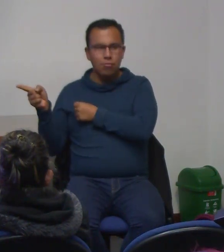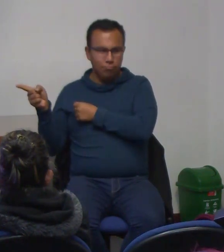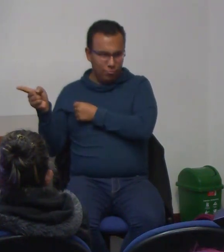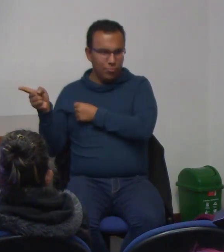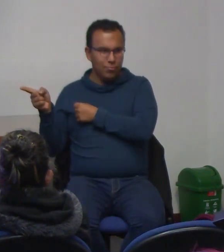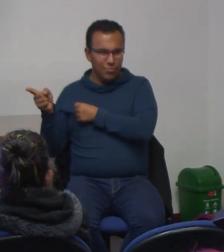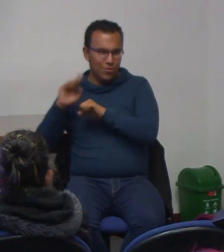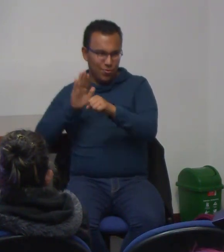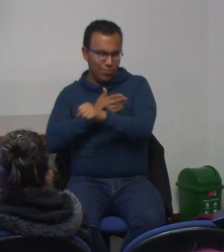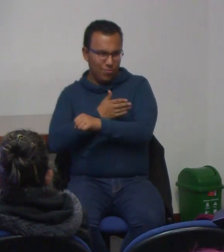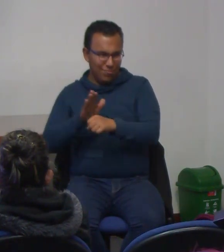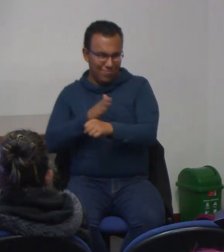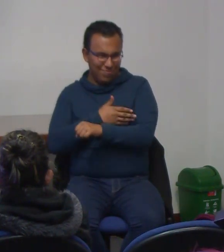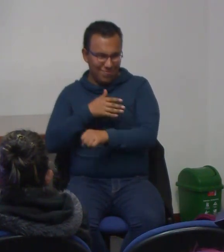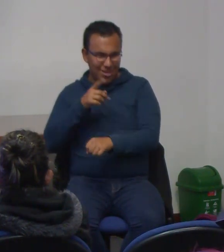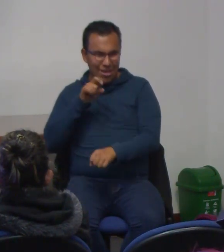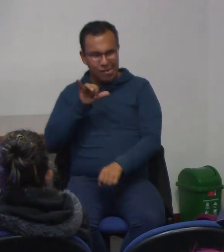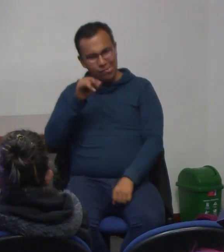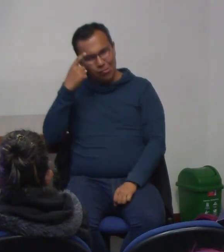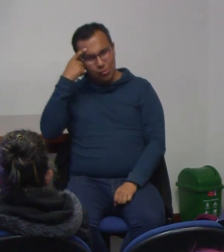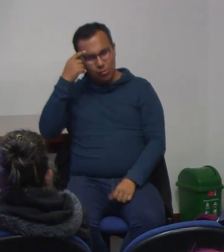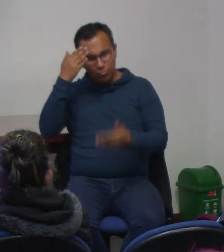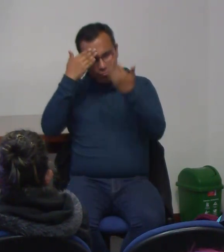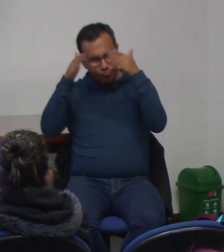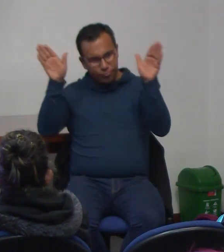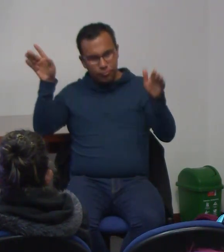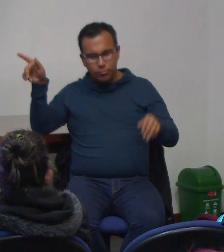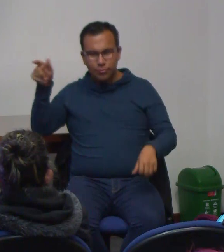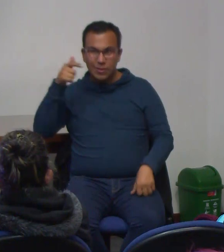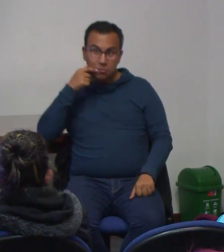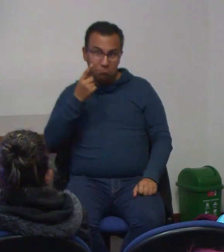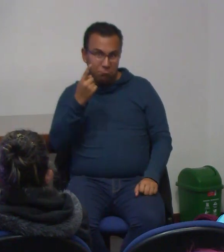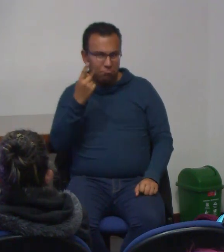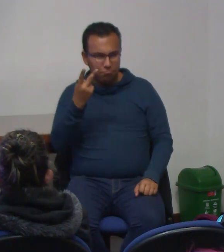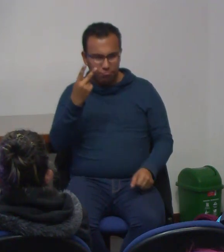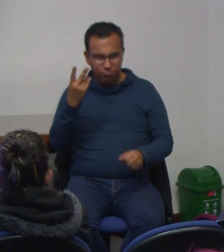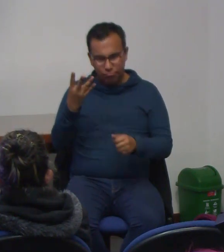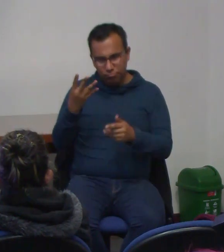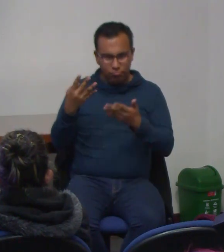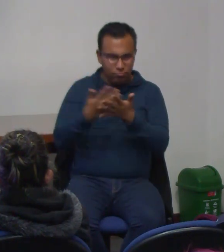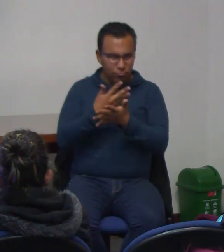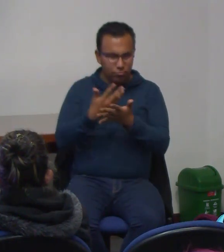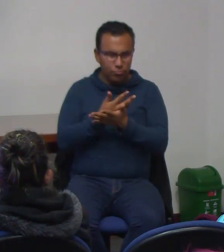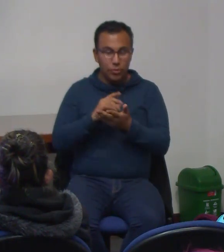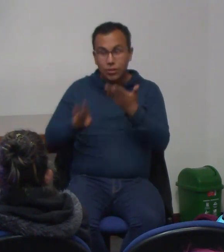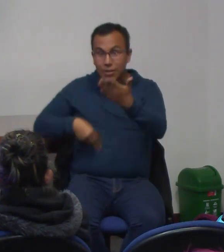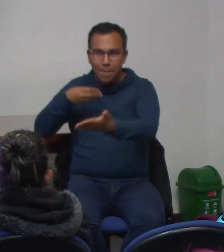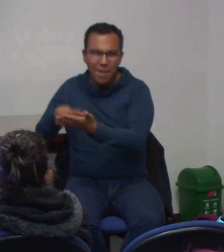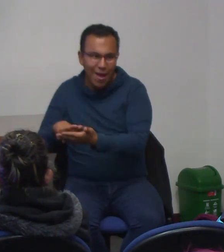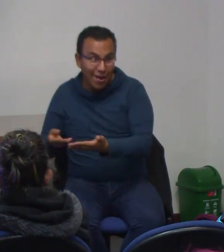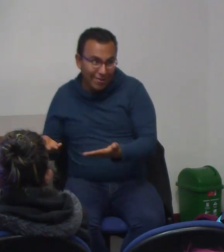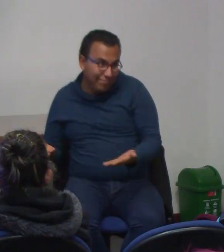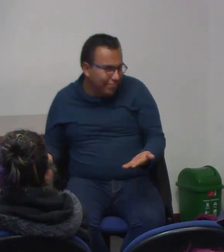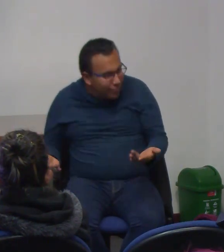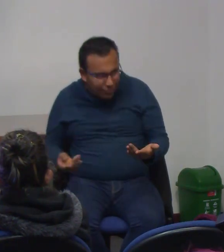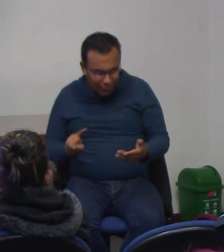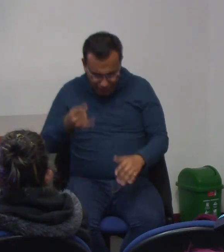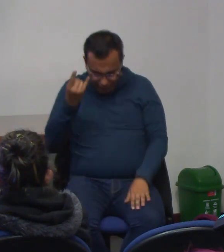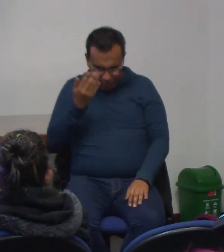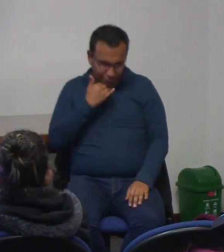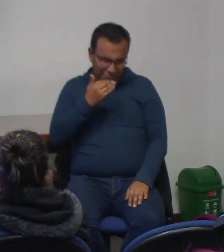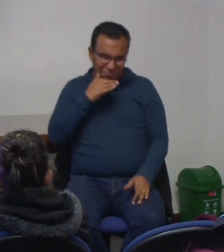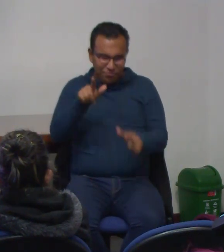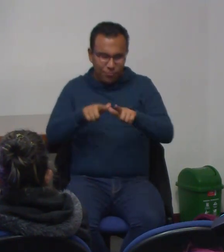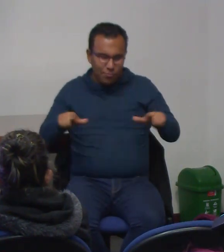con music para para poder estar allí de pronto una dos asesorías si coran Cómo es el cuento y pues bueno Dónde está